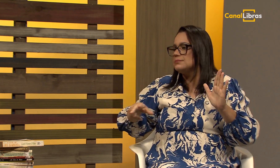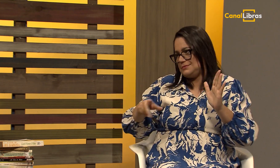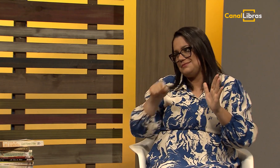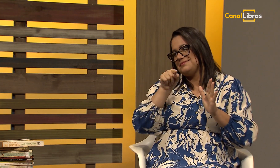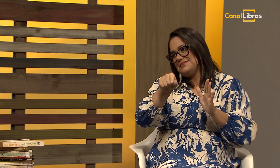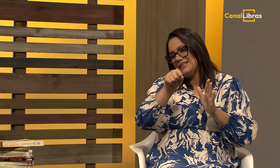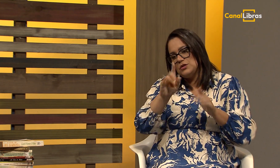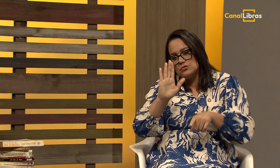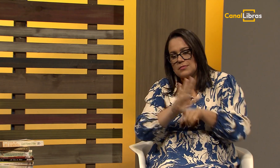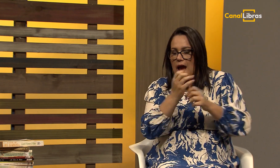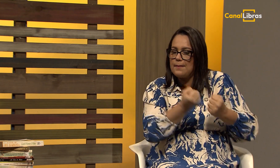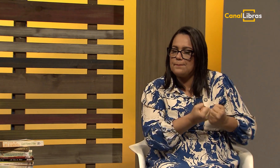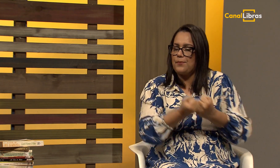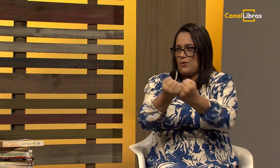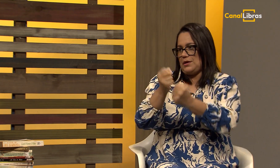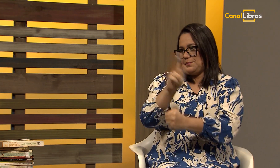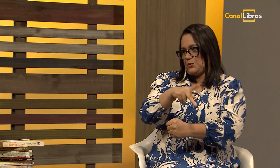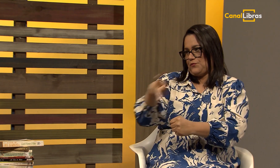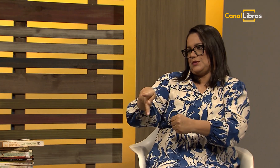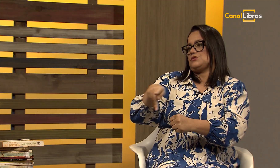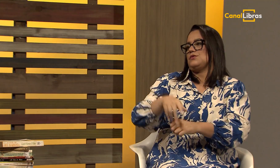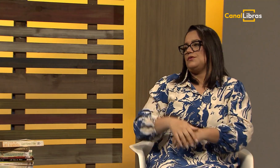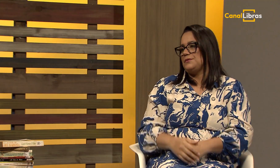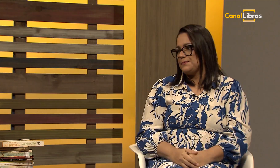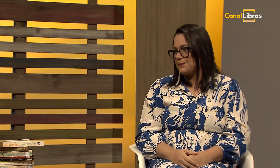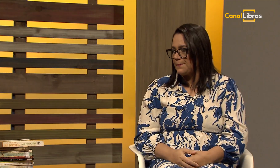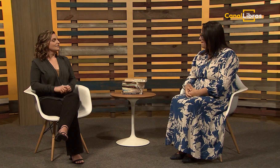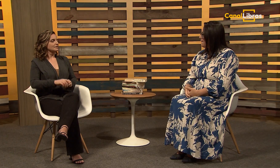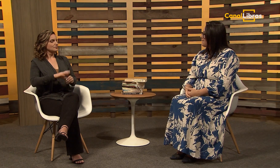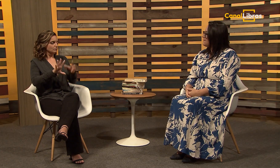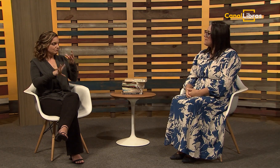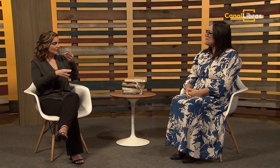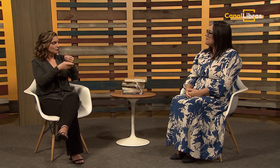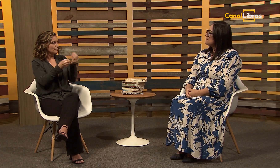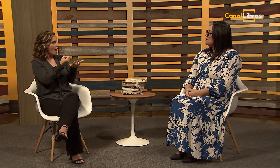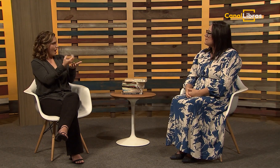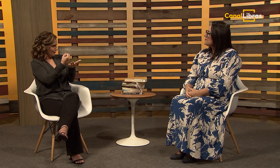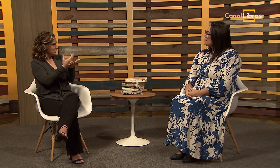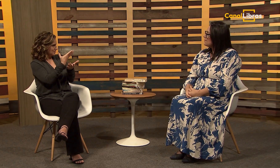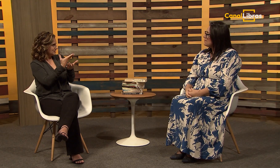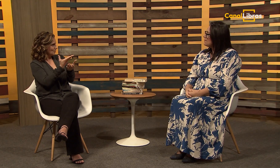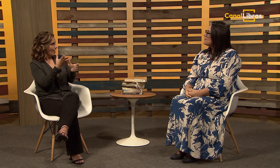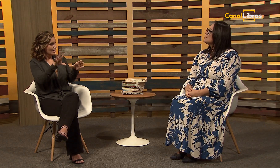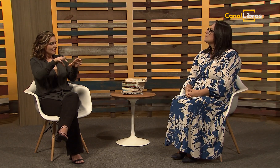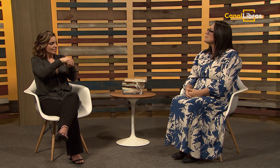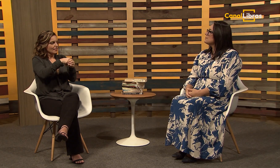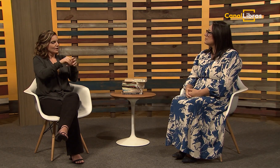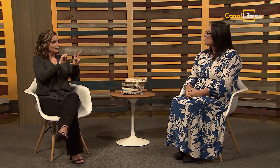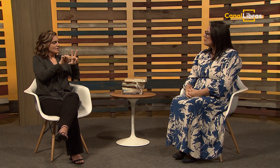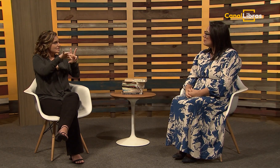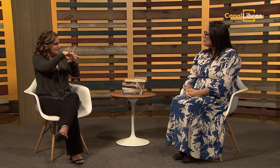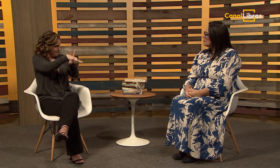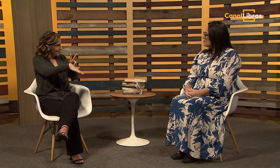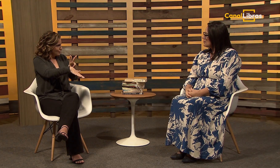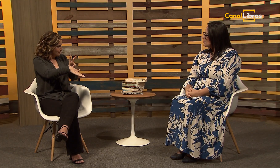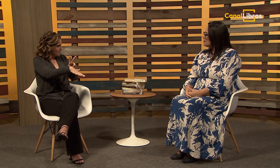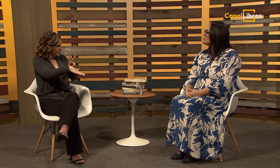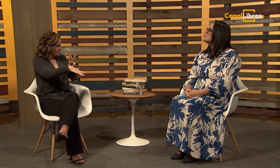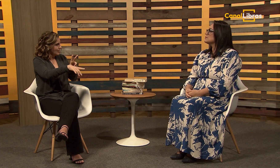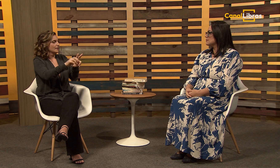Todo esse trabalho é o alicerce da formação dos professores. Pegando o gancho sobre alfabetização, ainda sobre a